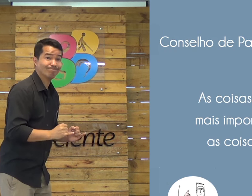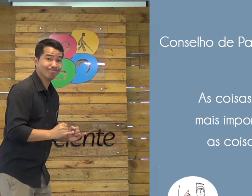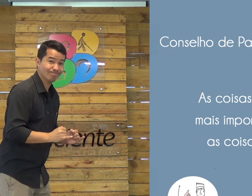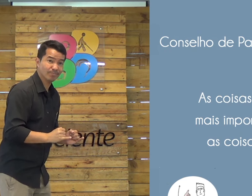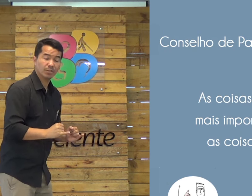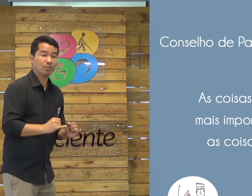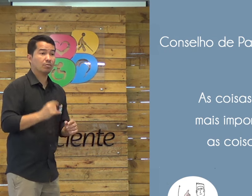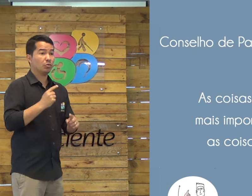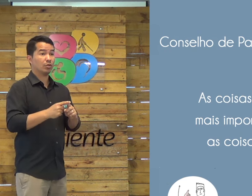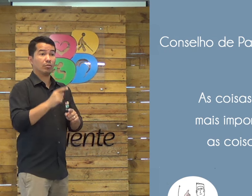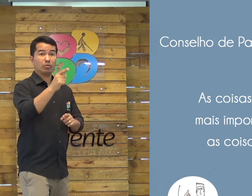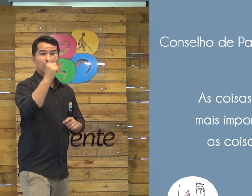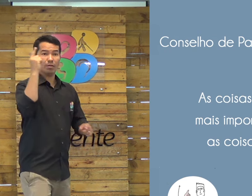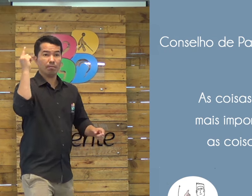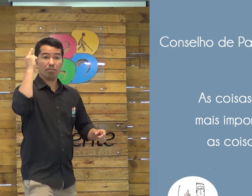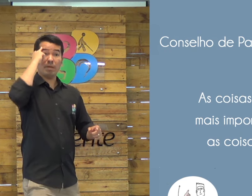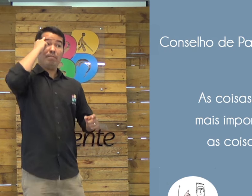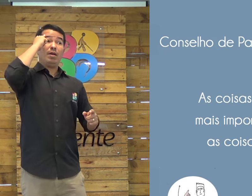você. É?